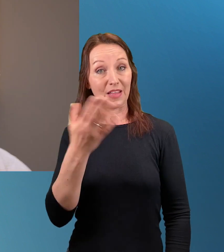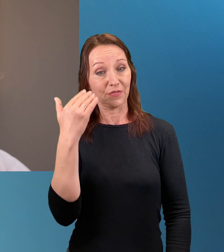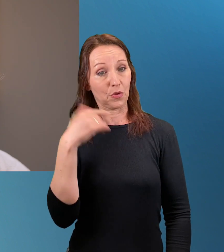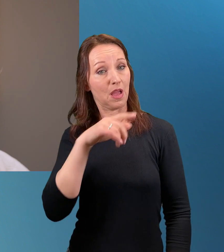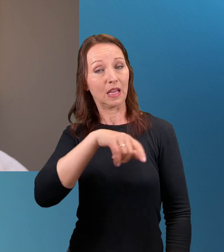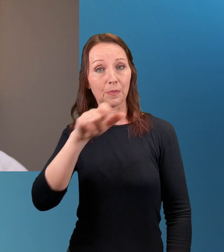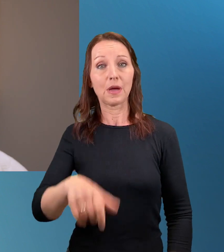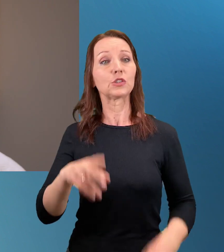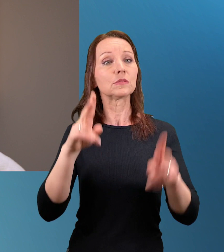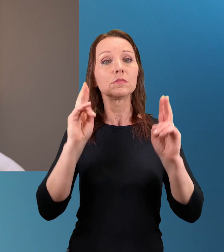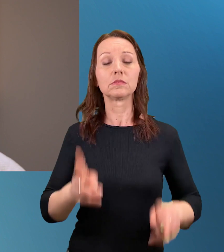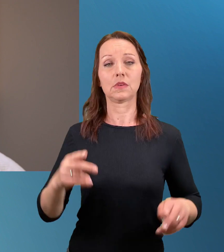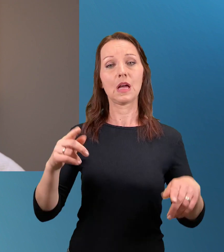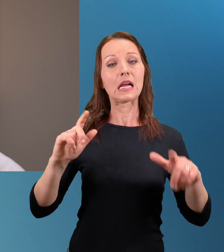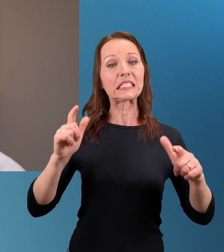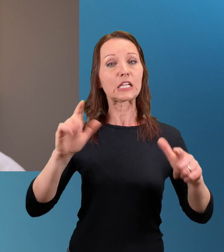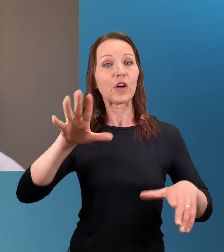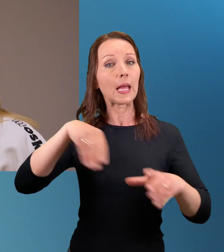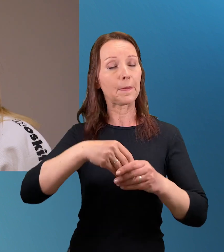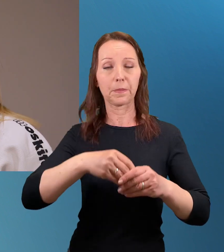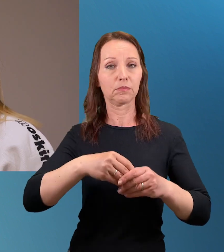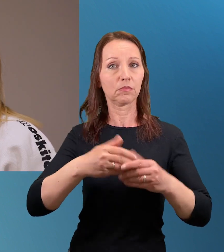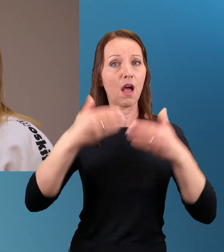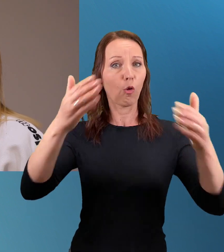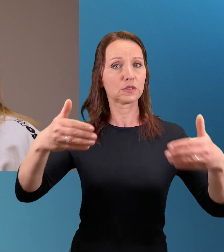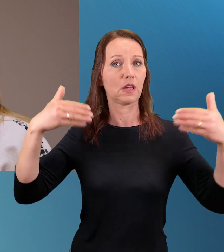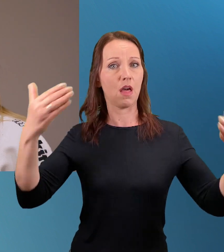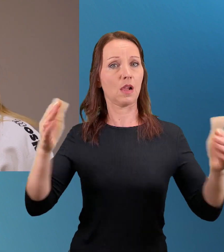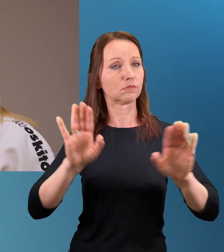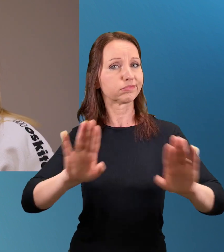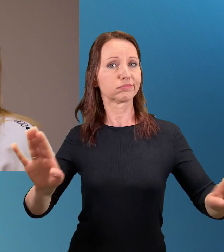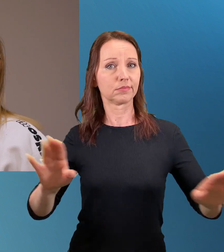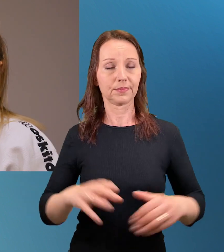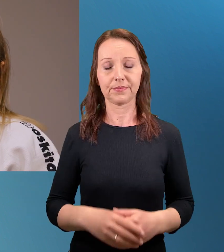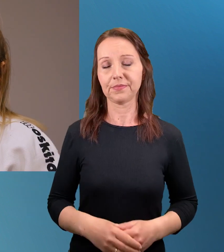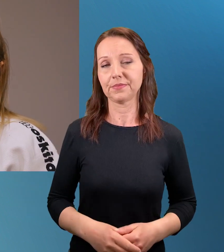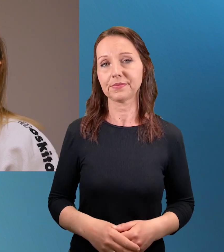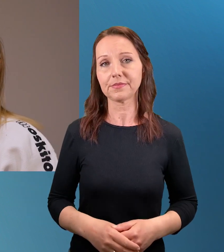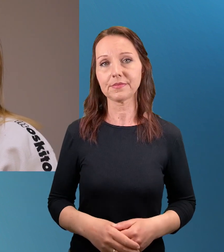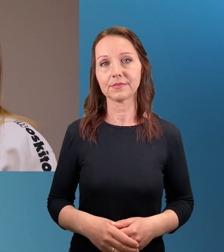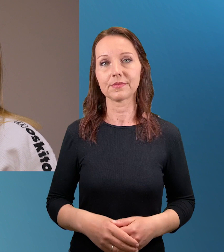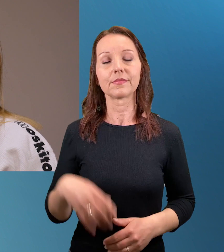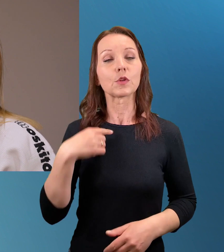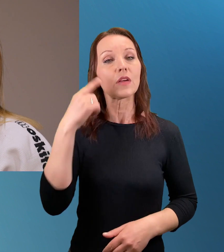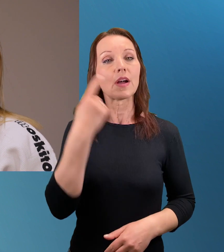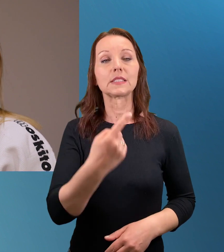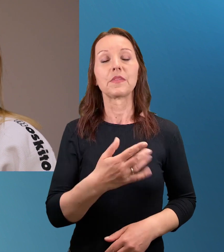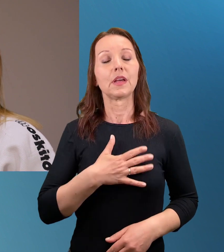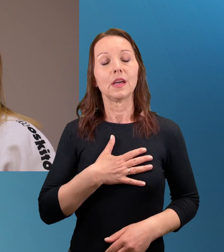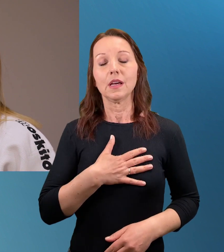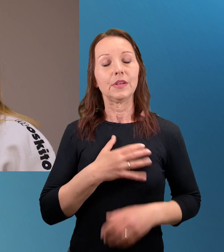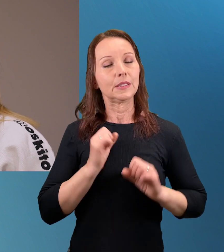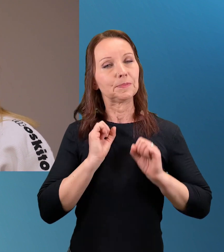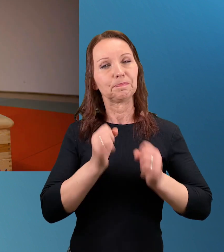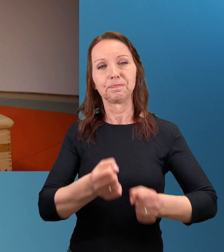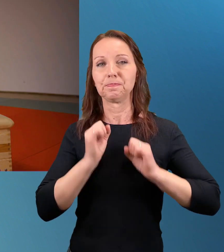sie waren wirklich außerhalb der Gesellschaft. Ich weiß, wie viel Herzblut dahinter steht. Ich weiß, wie